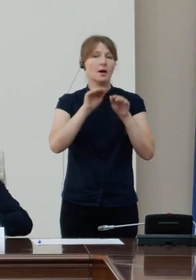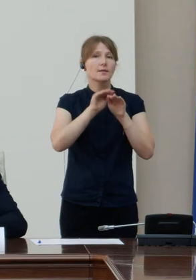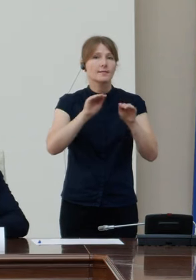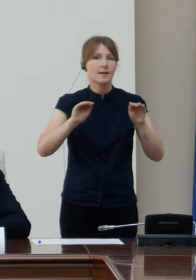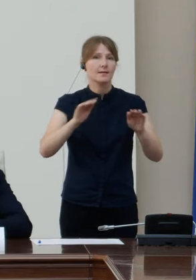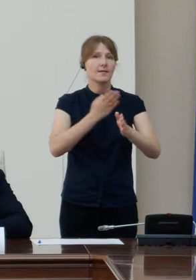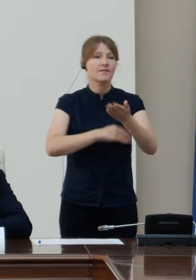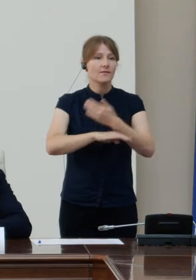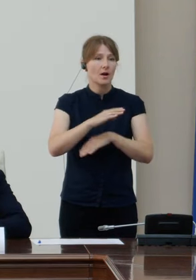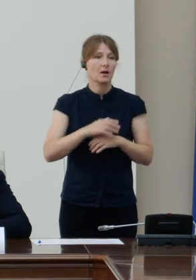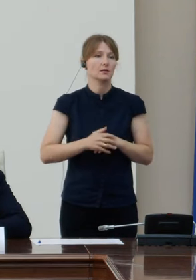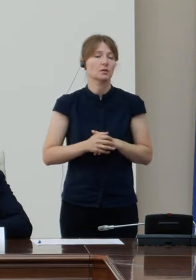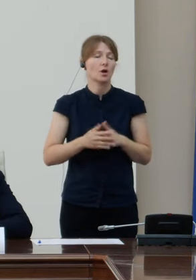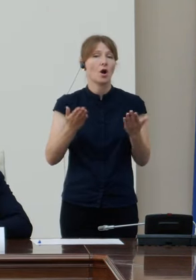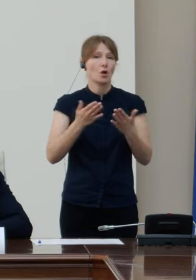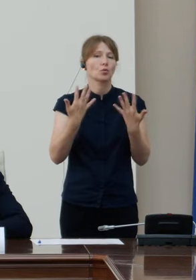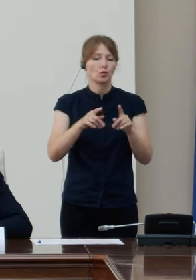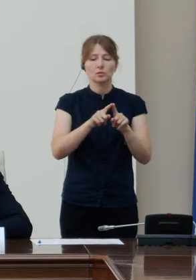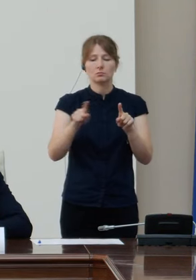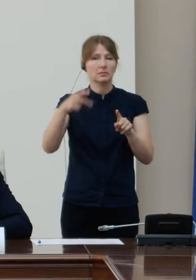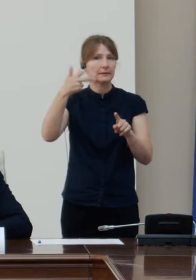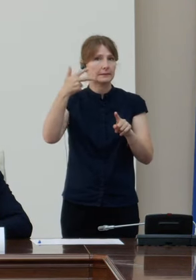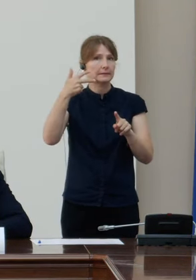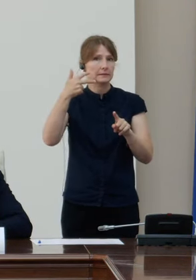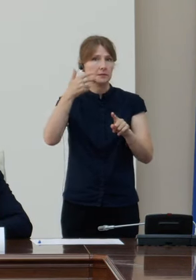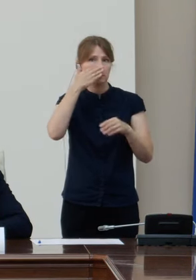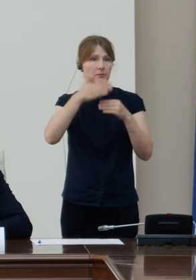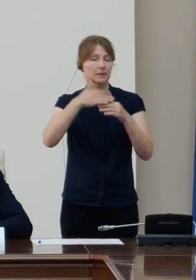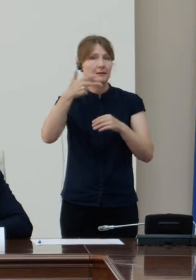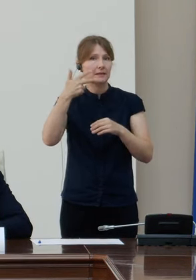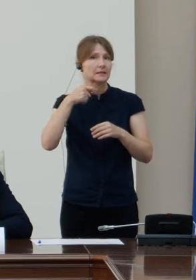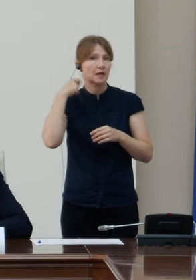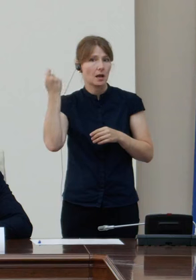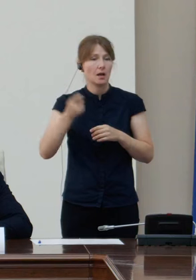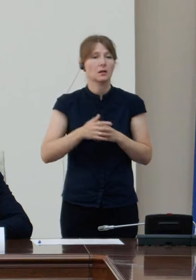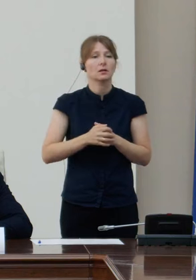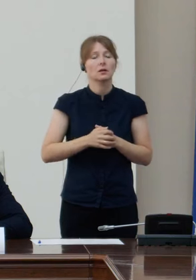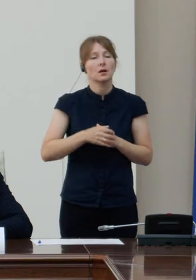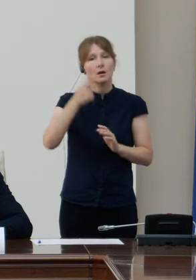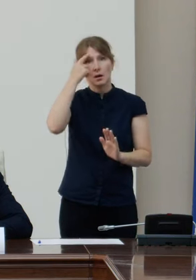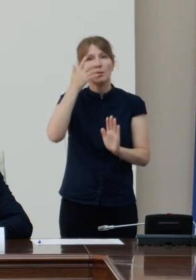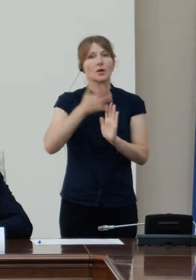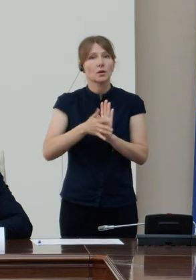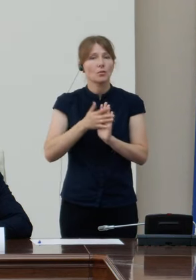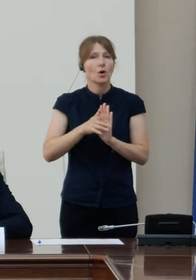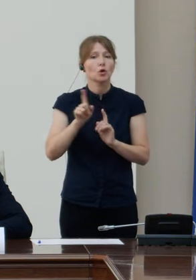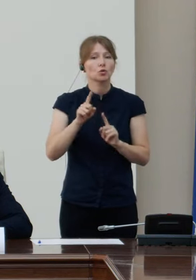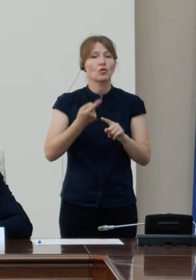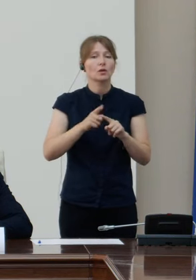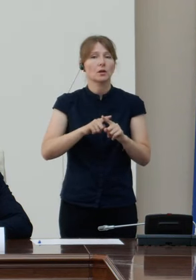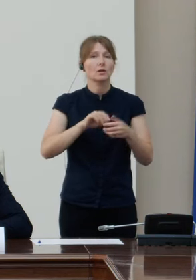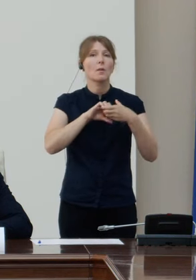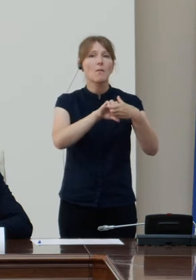am făcut puțin deja peste 30 de ani și înțeleg că această invitație și acest